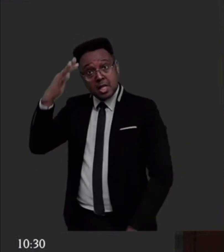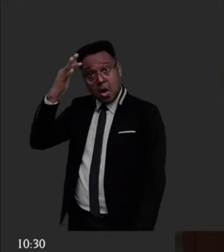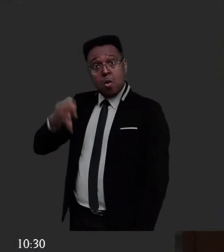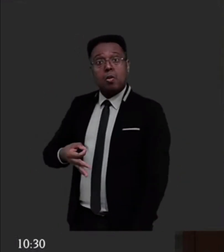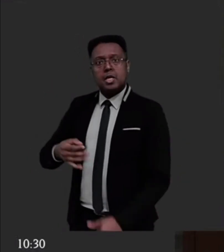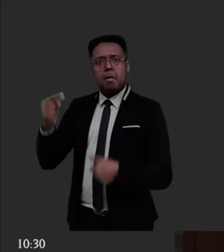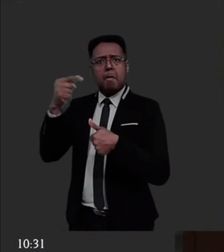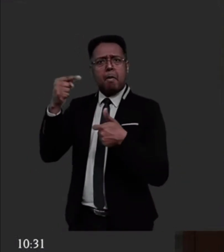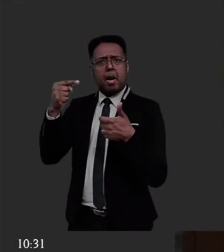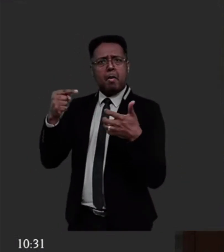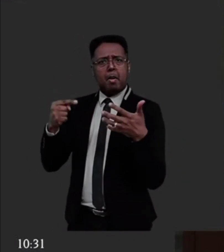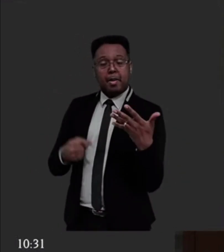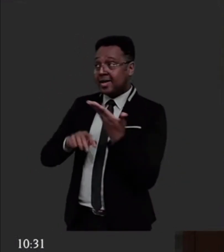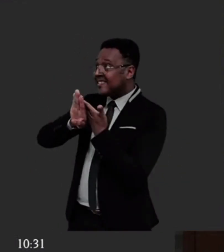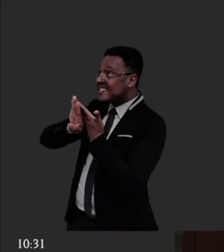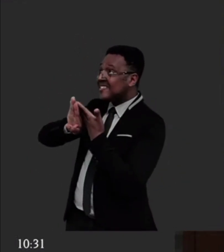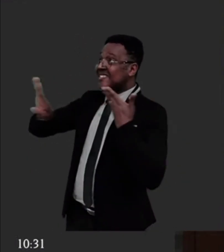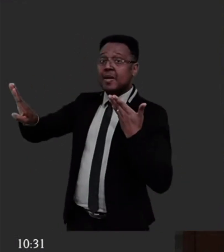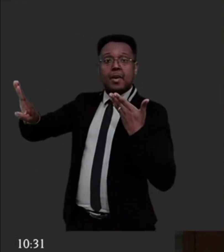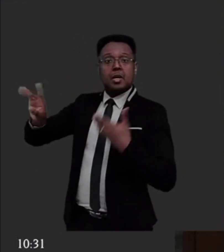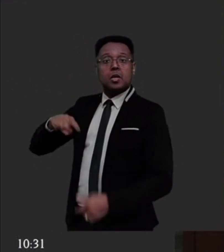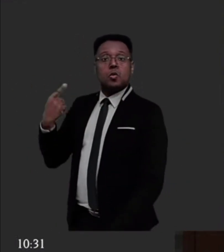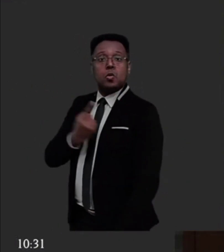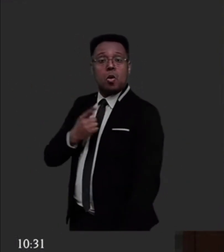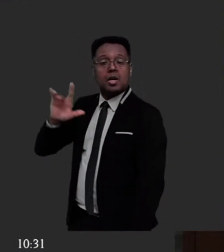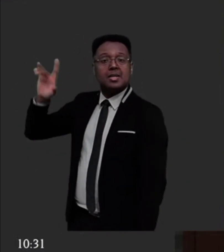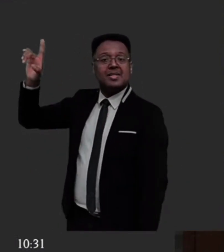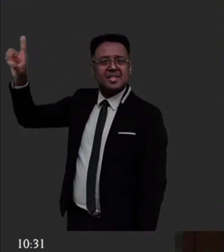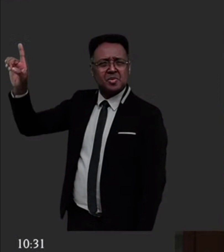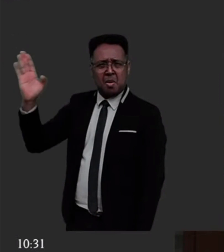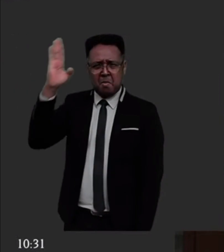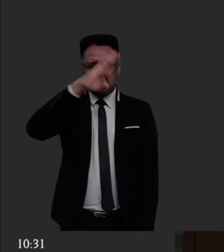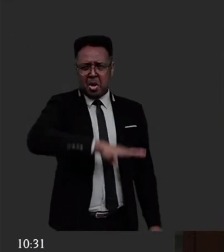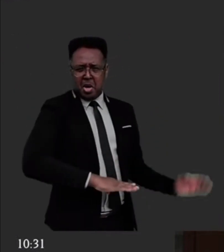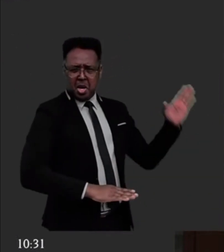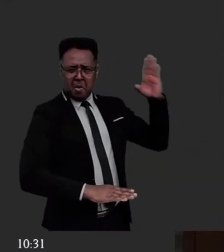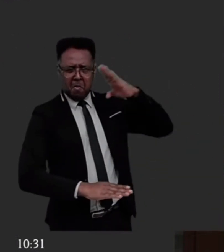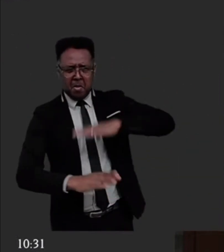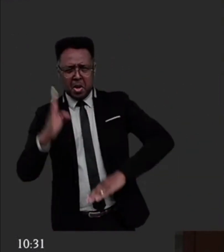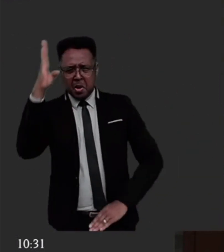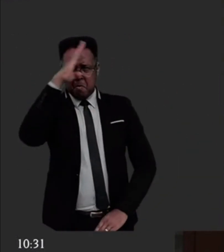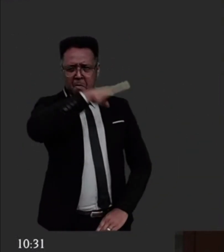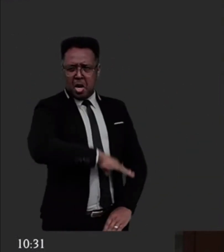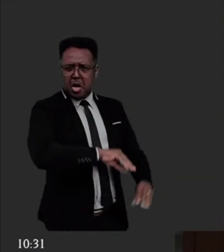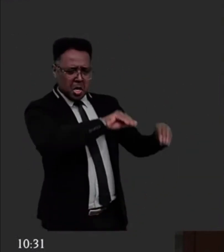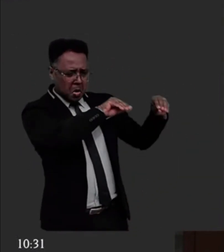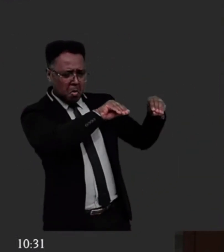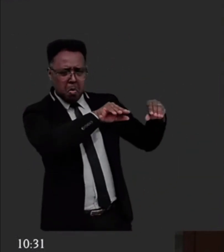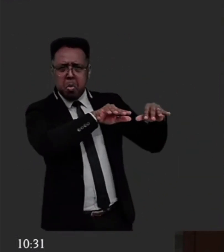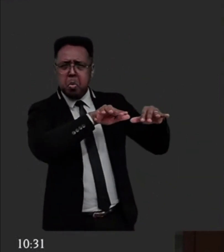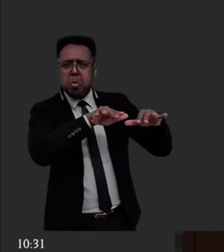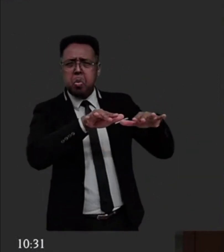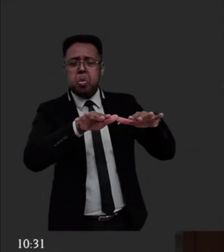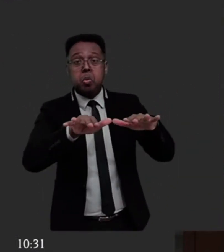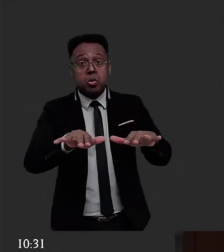de Jesus Cristo, que há pelo avanço dos males em todas as direções contra os princípios